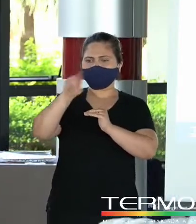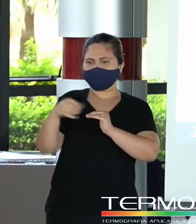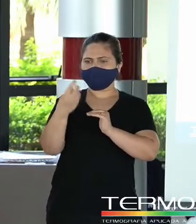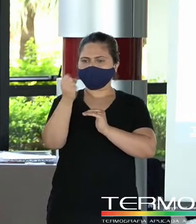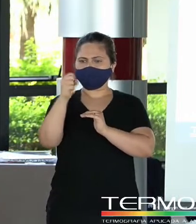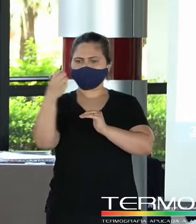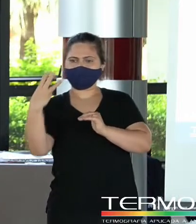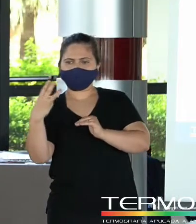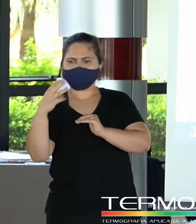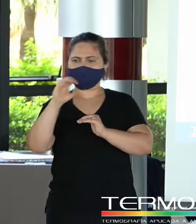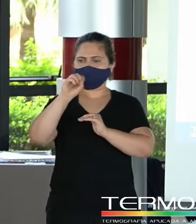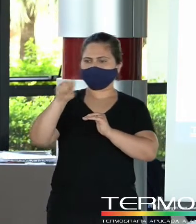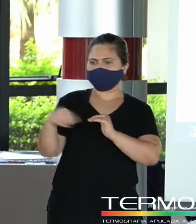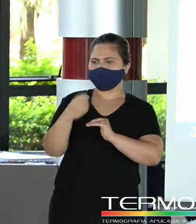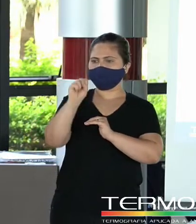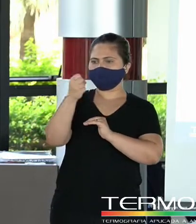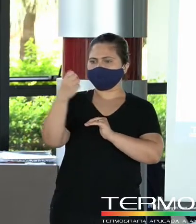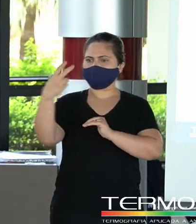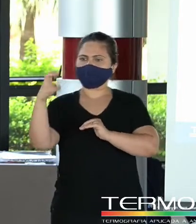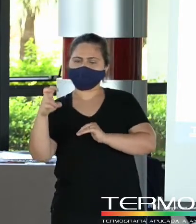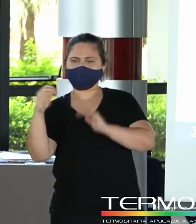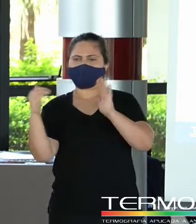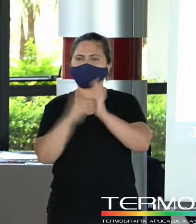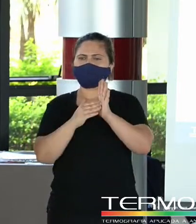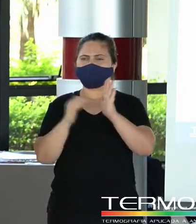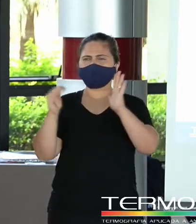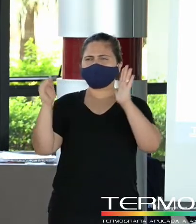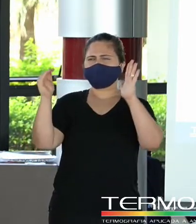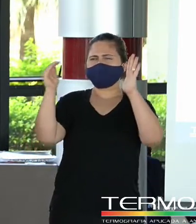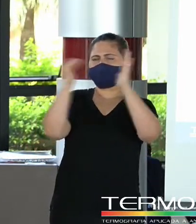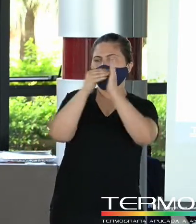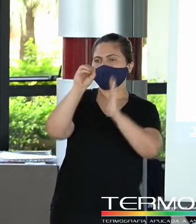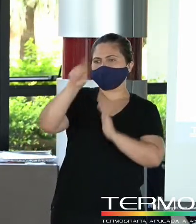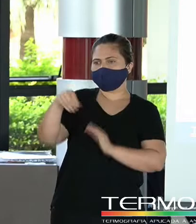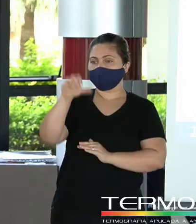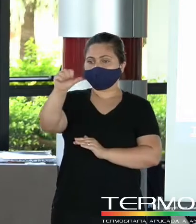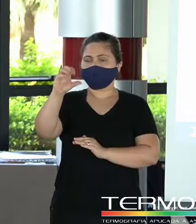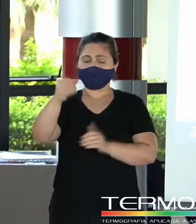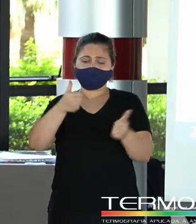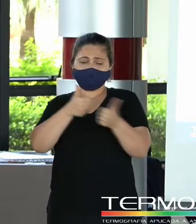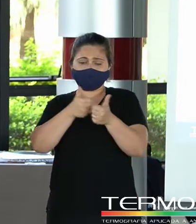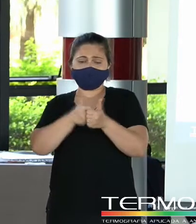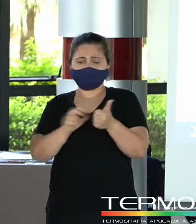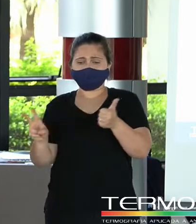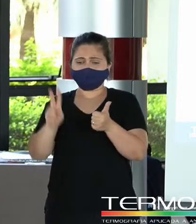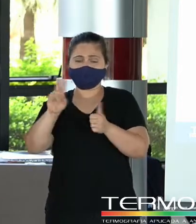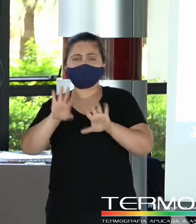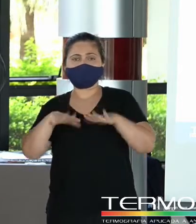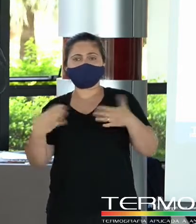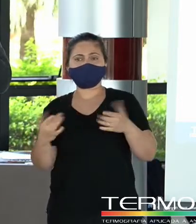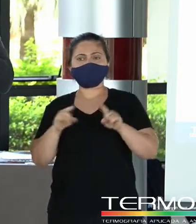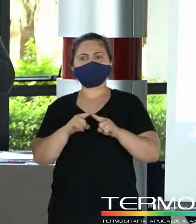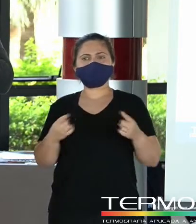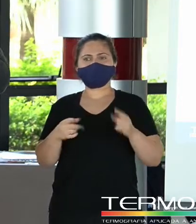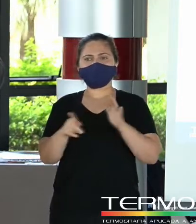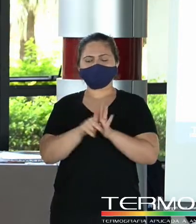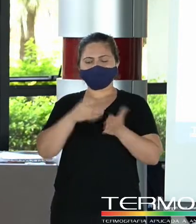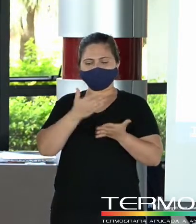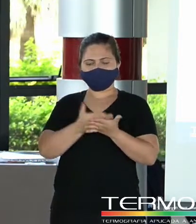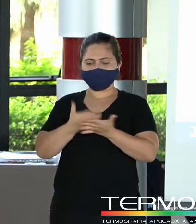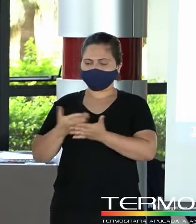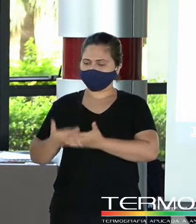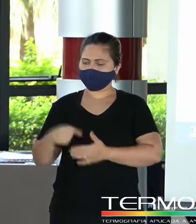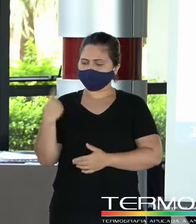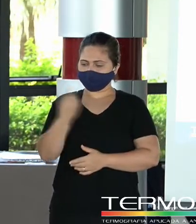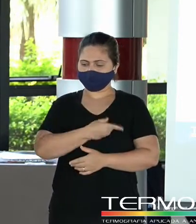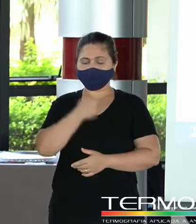0,83, 0,85 a chegar a 0,90 e alguma coisa. São valores próximos. E para os casos dos estudos onde